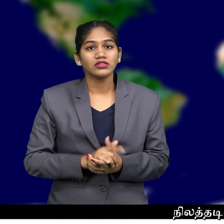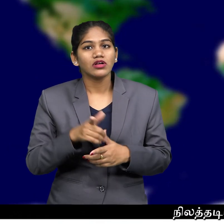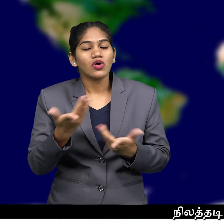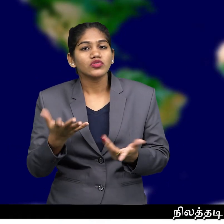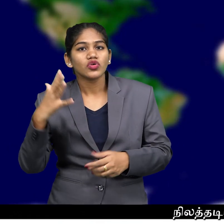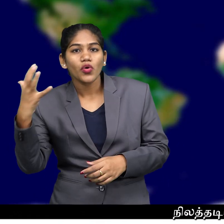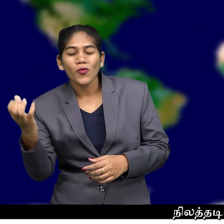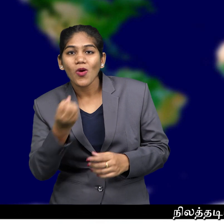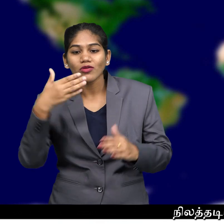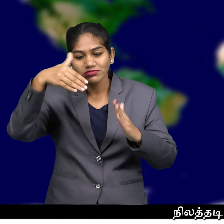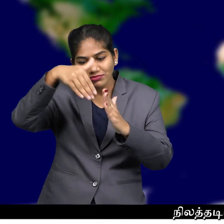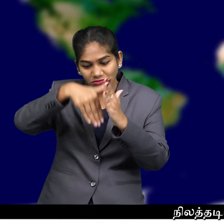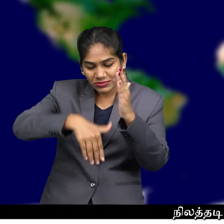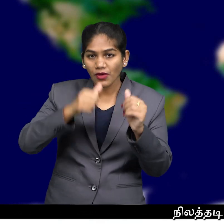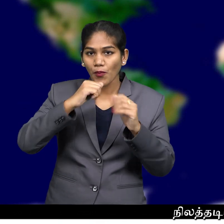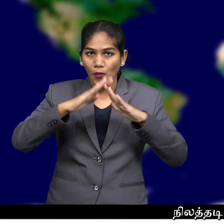நிலத்தடியிலும் காணப்படுகிறது.